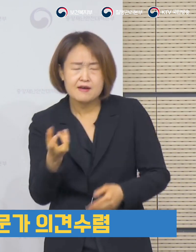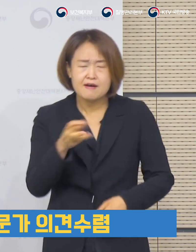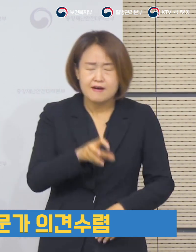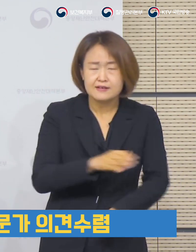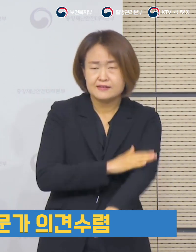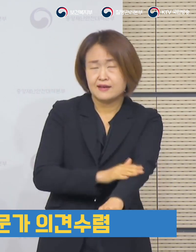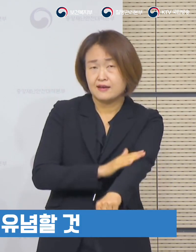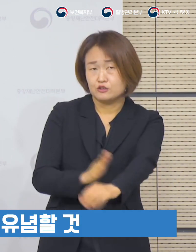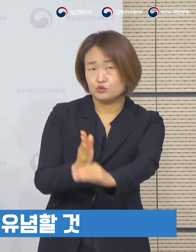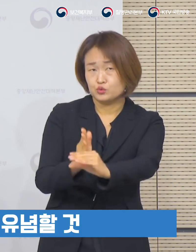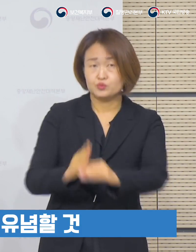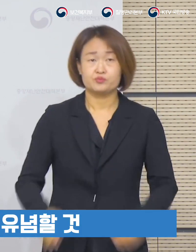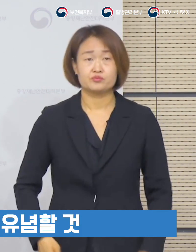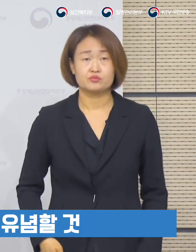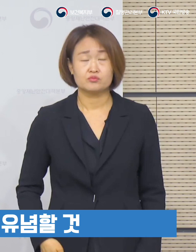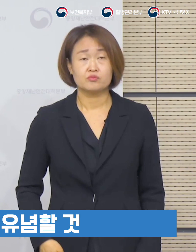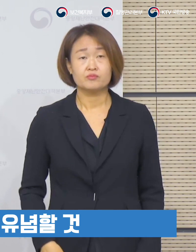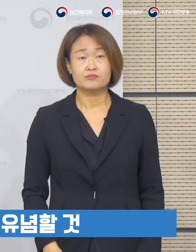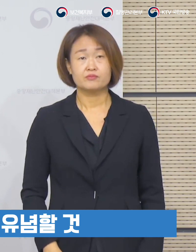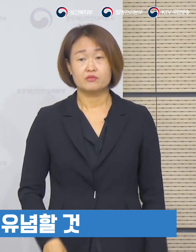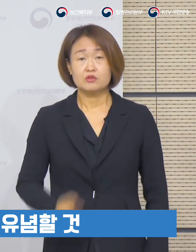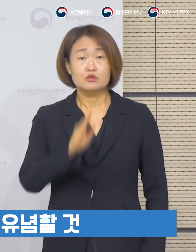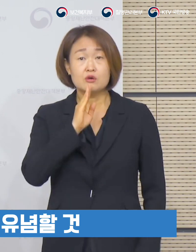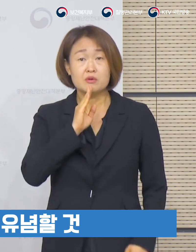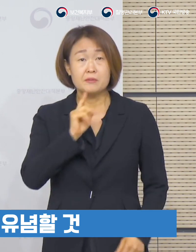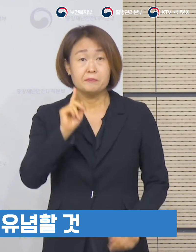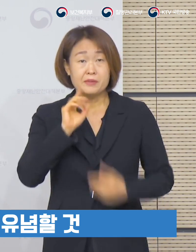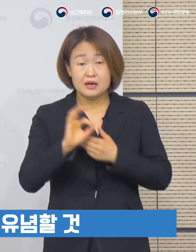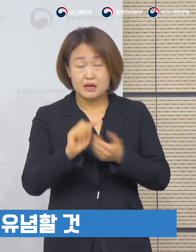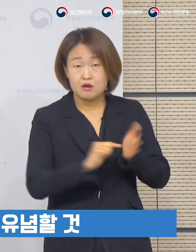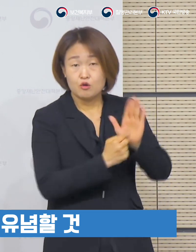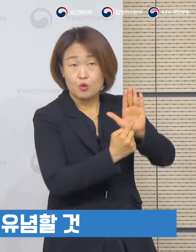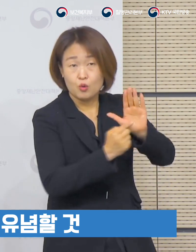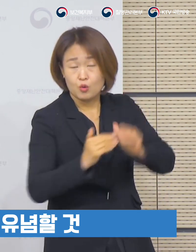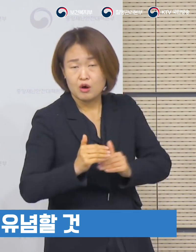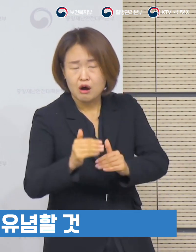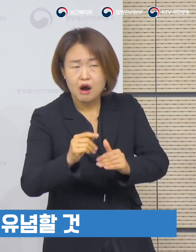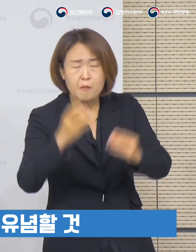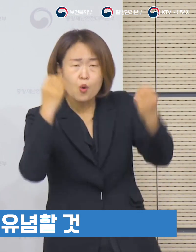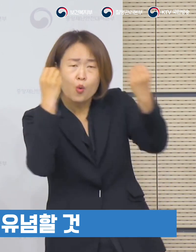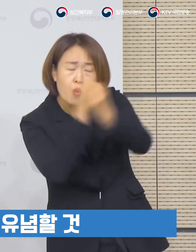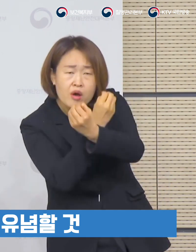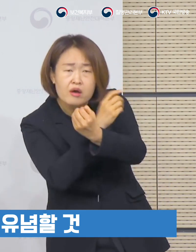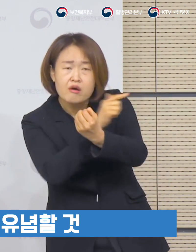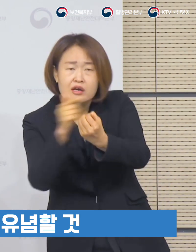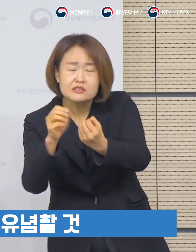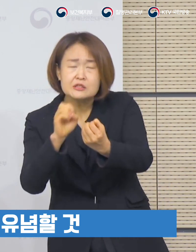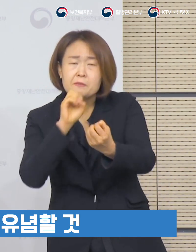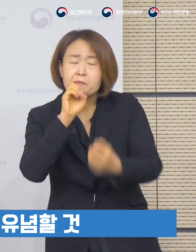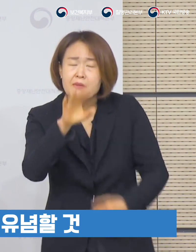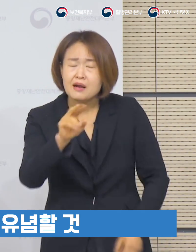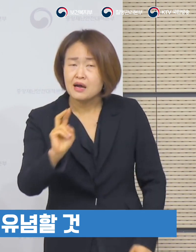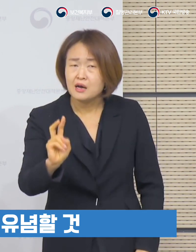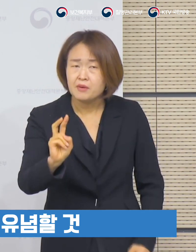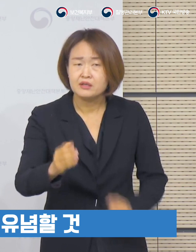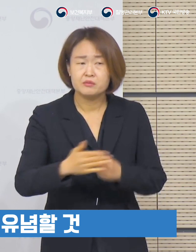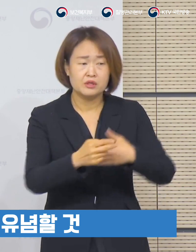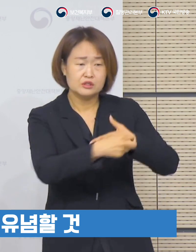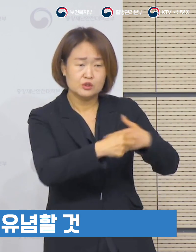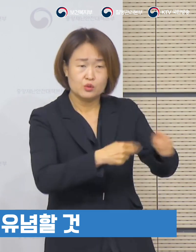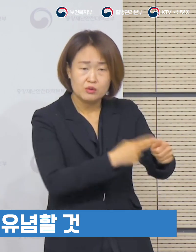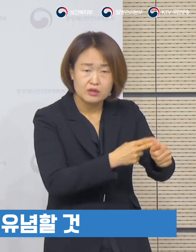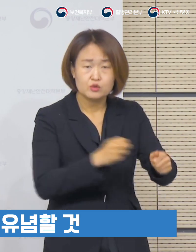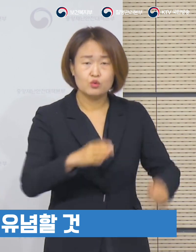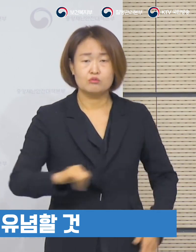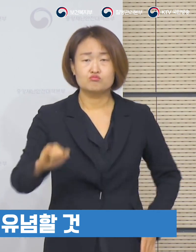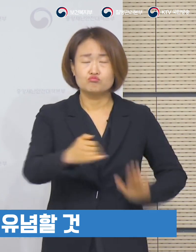드리고요. 자칫 이러한 그 보도 과정에서의 이 오해가 생길 수 있는 발언들로 인해서 의료계와 방역